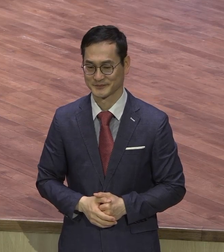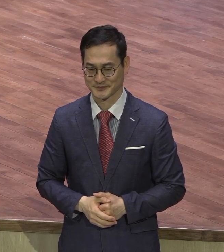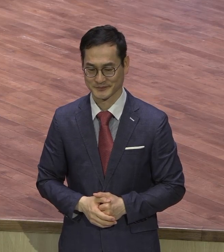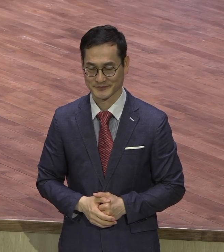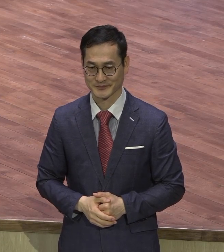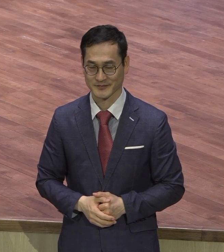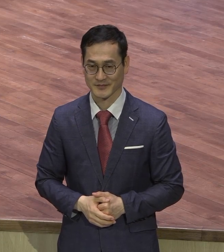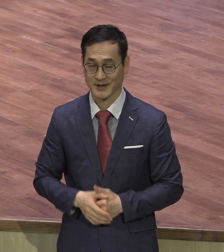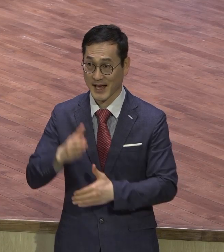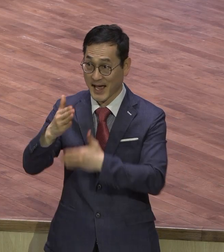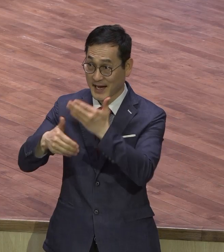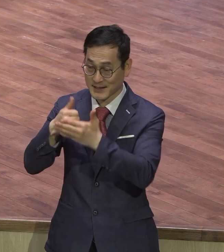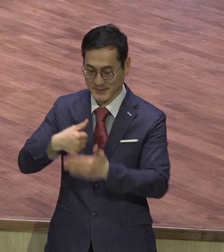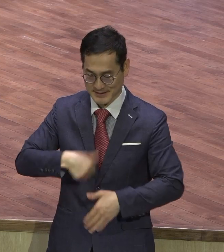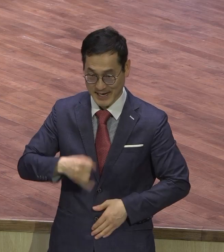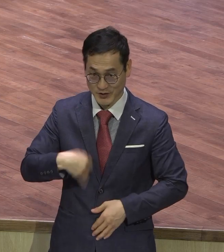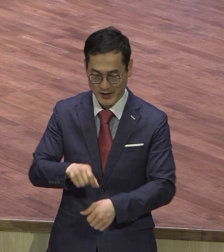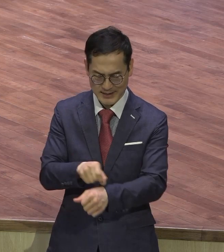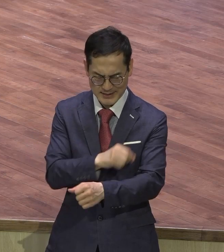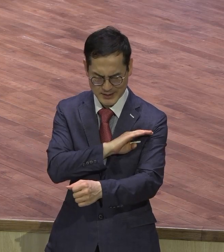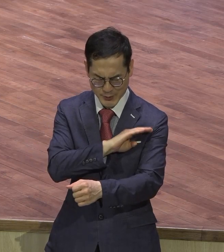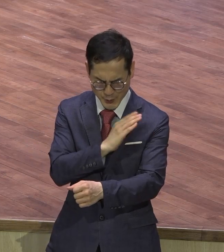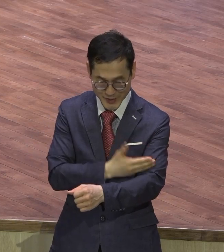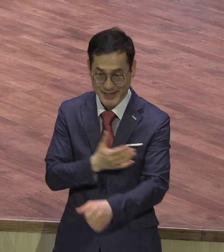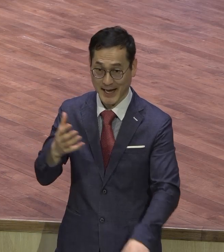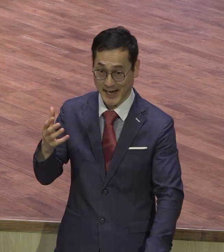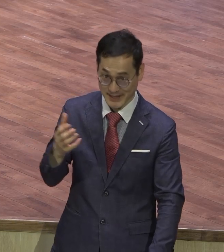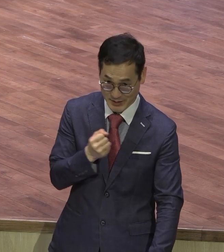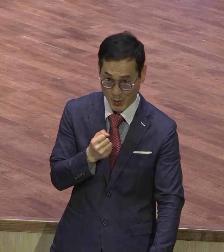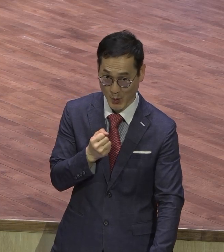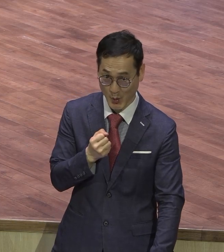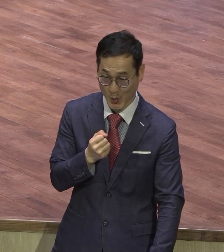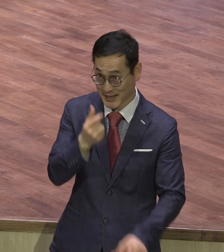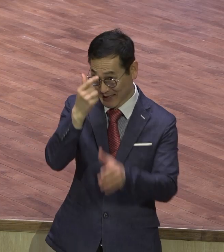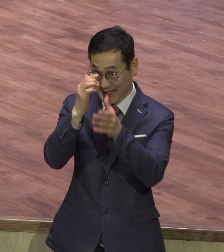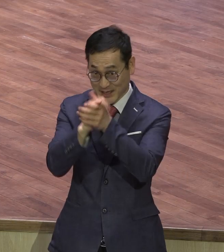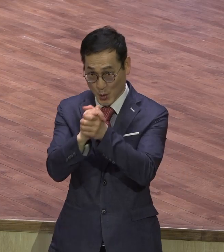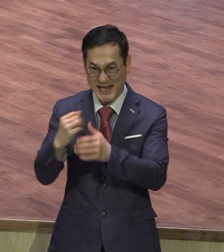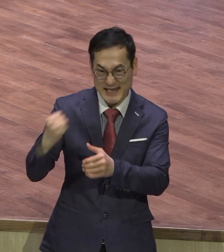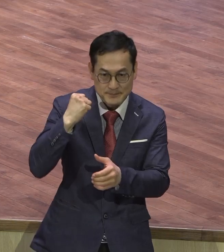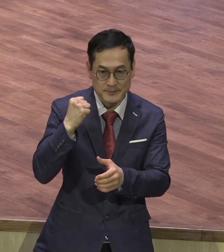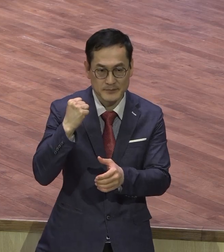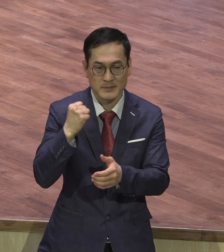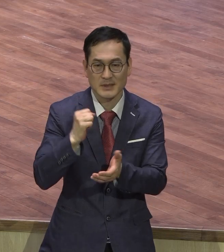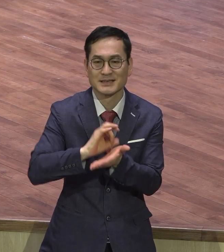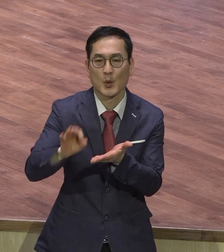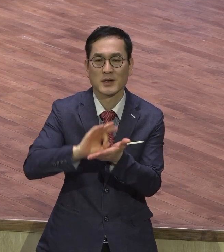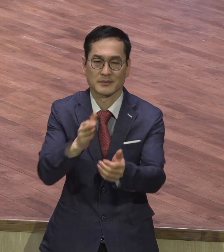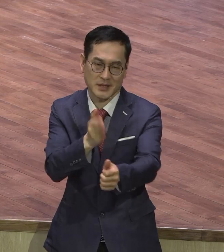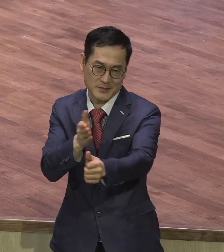하나님의 자녀의 특권 가지고 기도의 권세를 사용하시기를 주님으로 축복합니다.